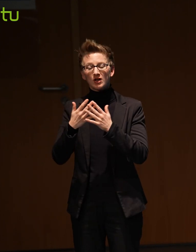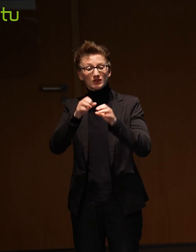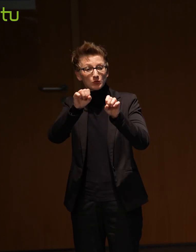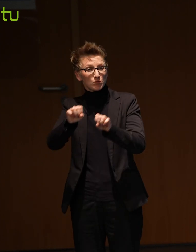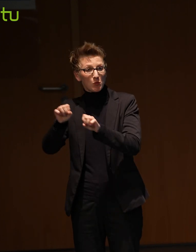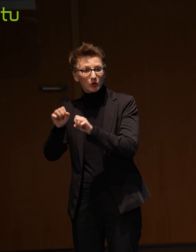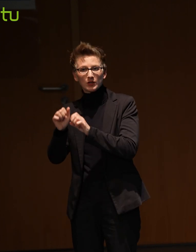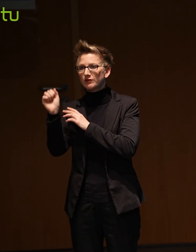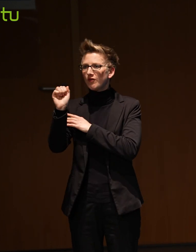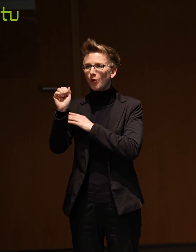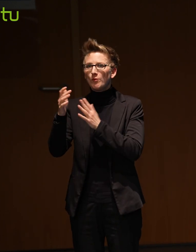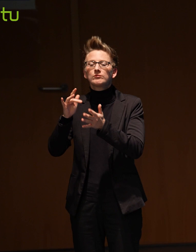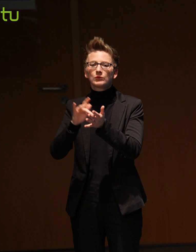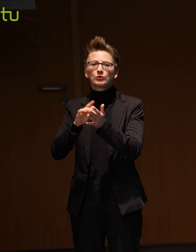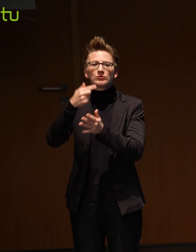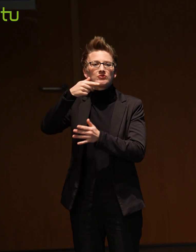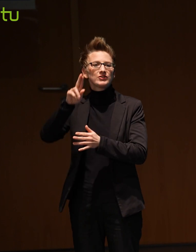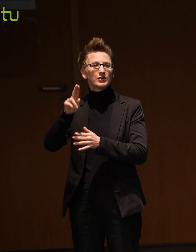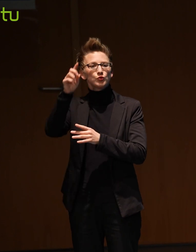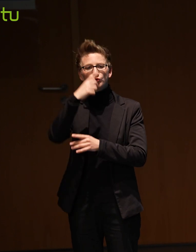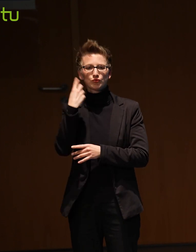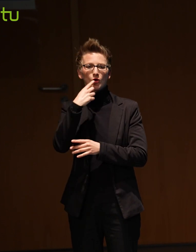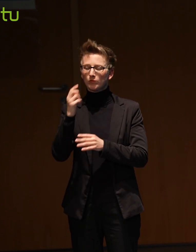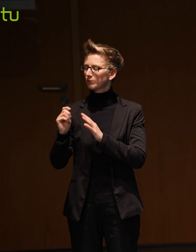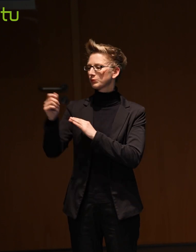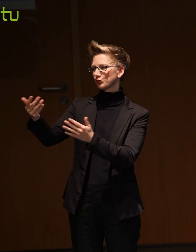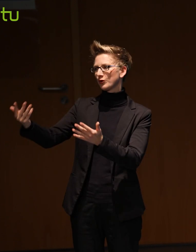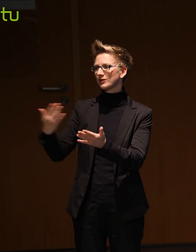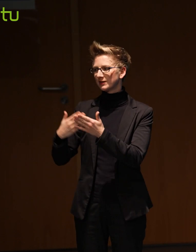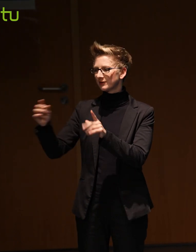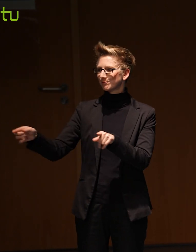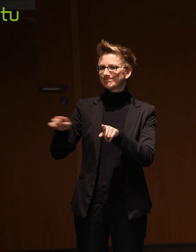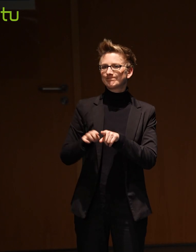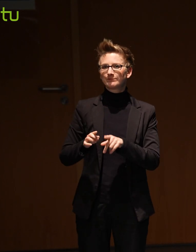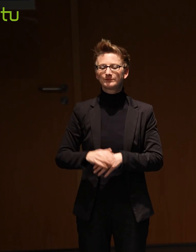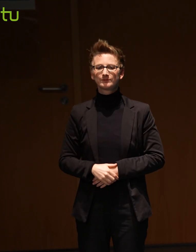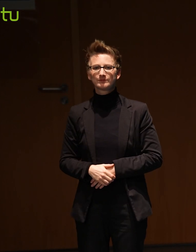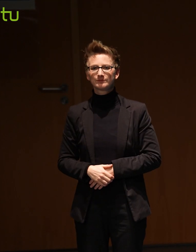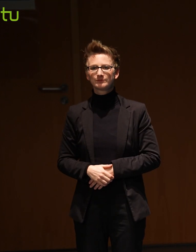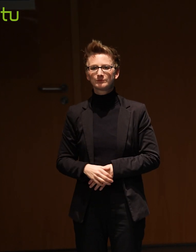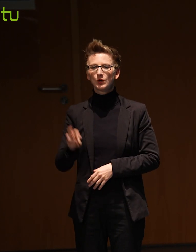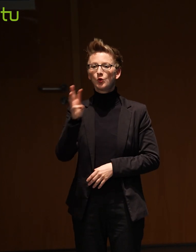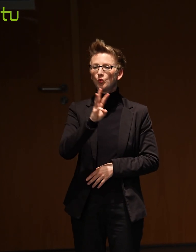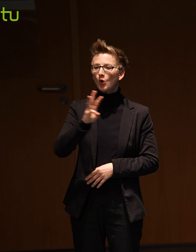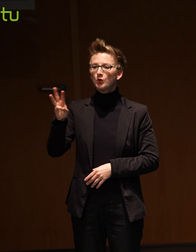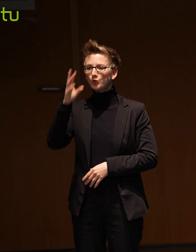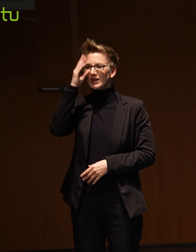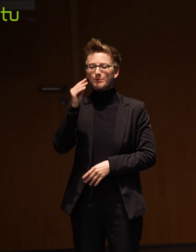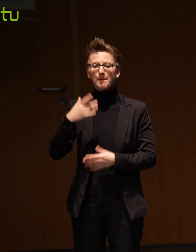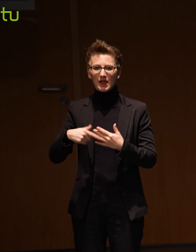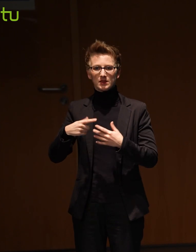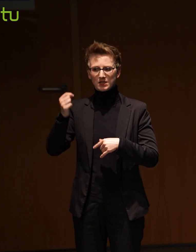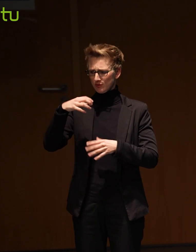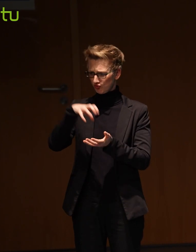Technische Universität Dortmund etwas ganz Besonderes ist. Walt Whitman ist in unserer Stadt kein